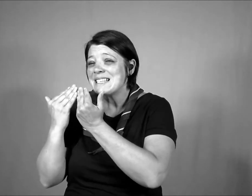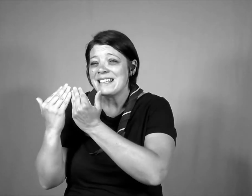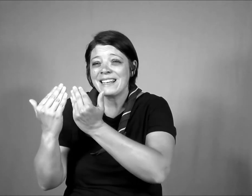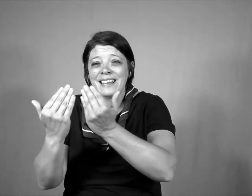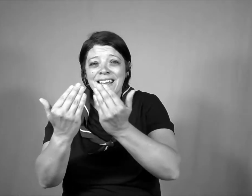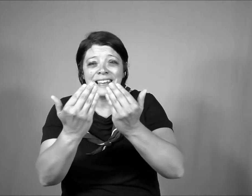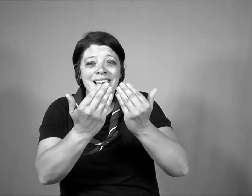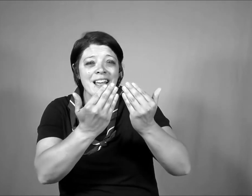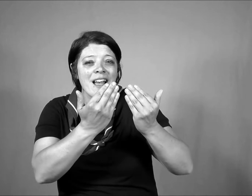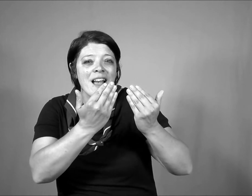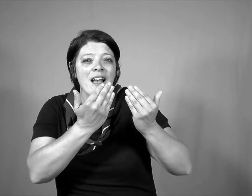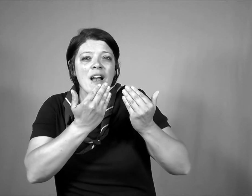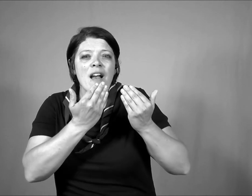Merci aussi.